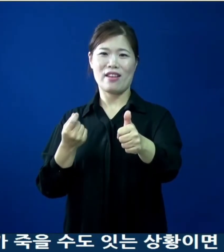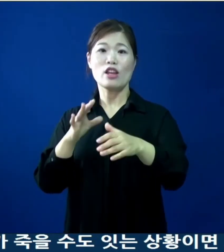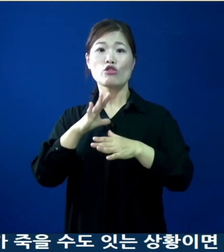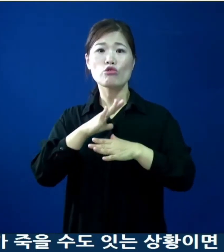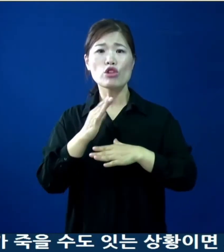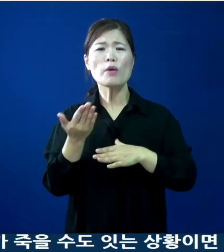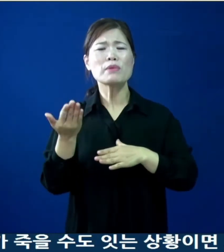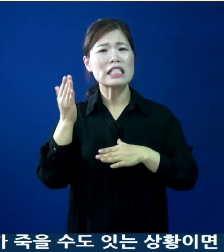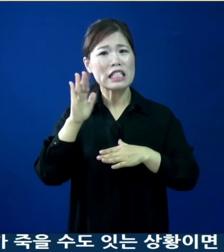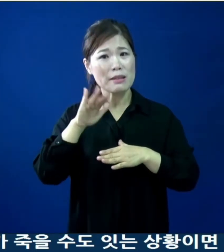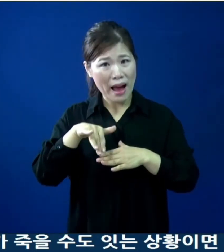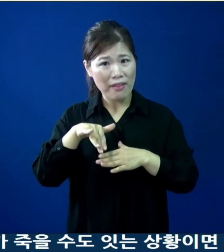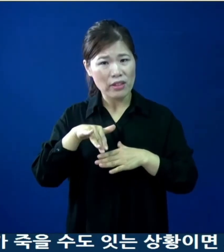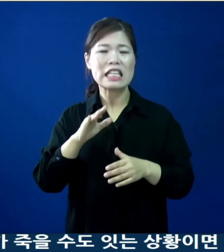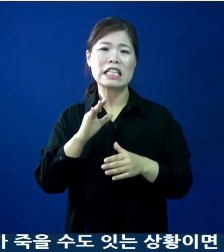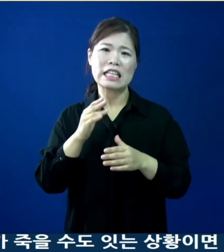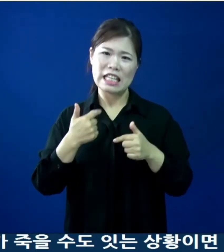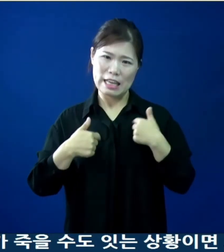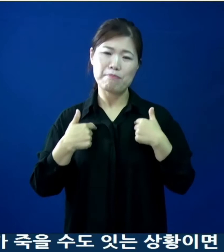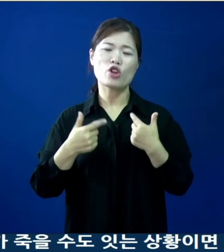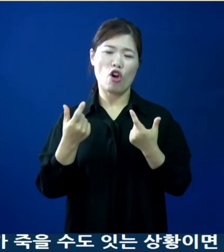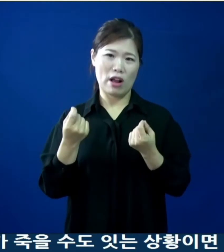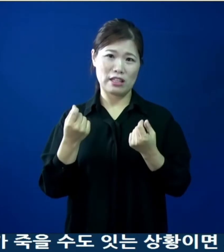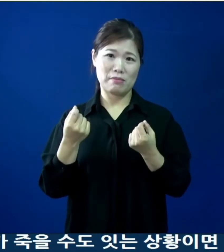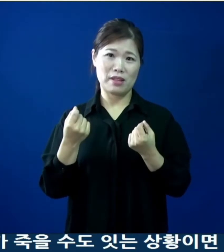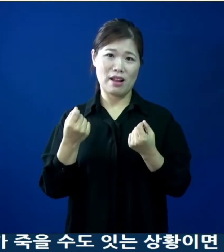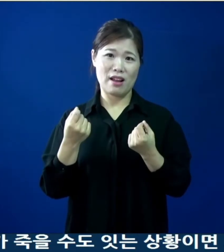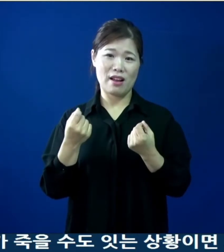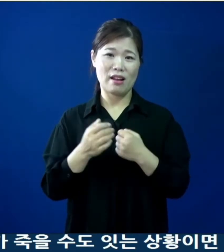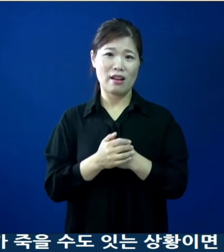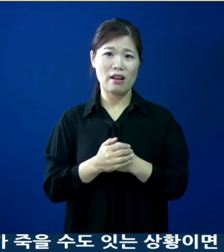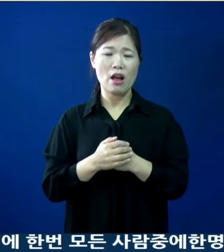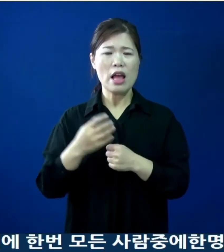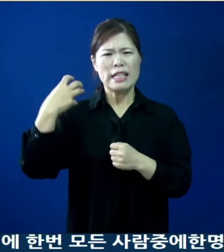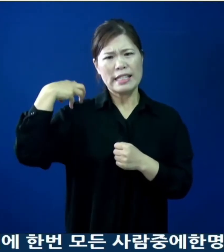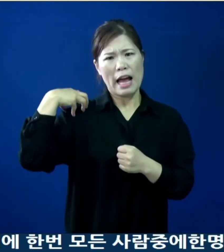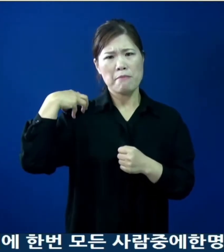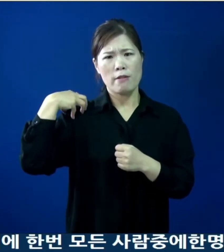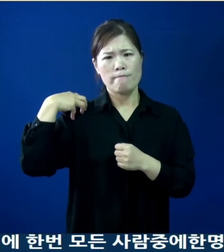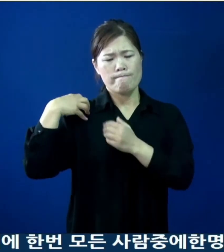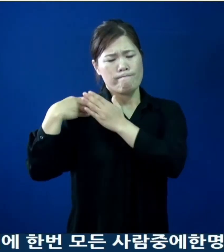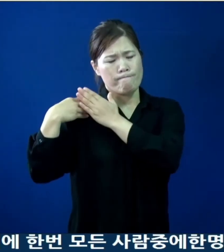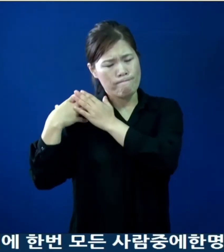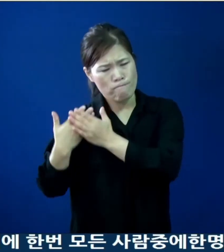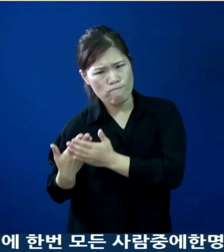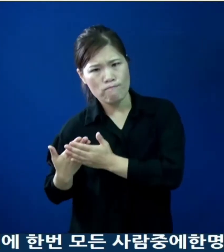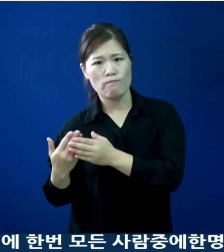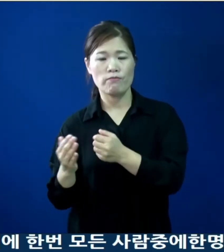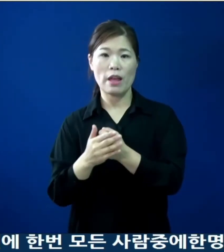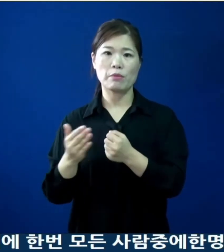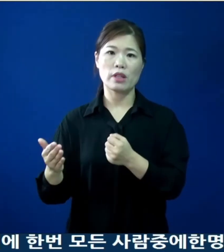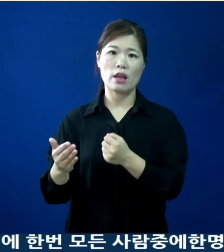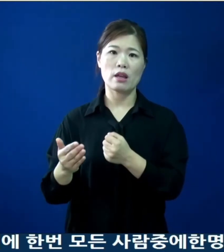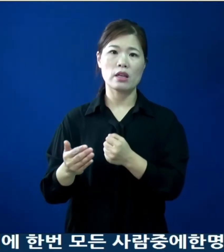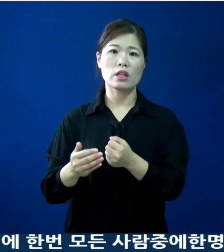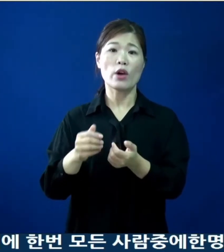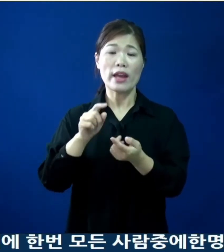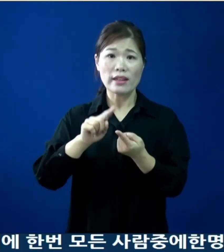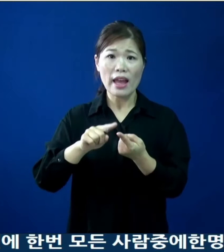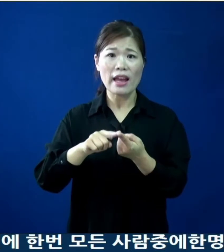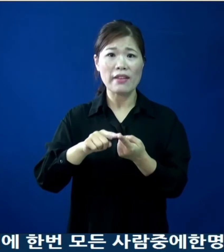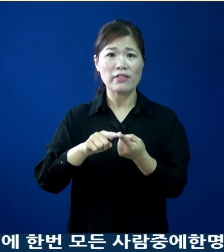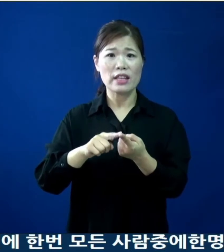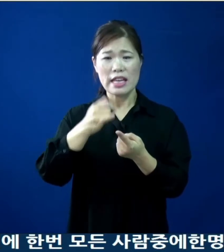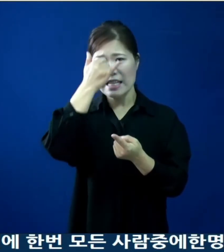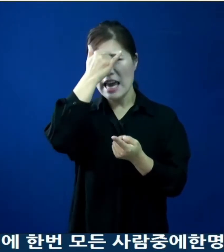같습니다. 그 사명 막중하게 감당하고자 하는 그런 마음으로 예물을 드리고 잘 준비해서 그 안에 들어갈